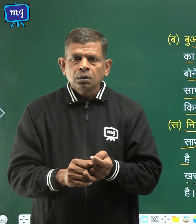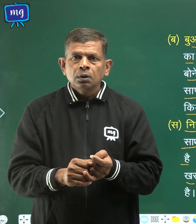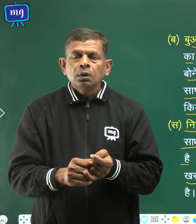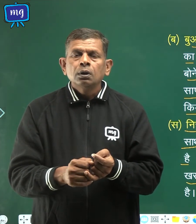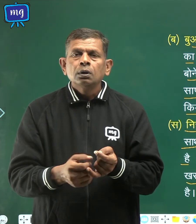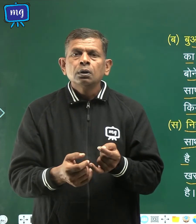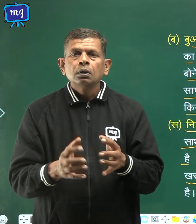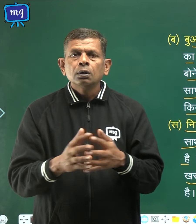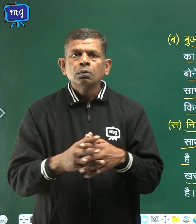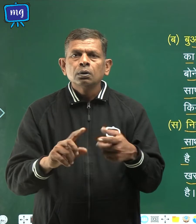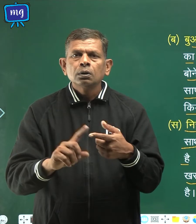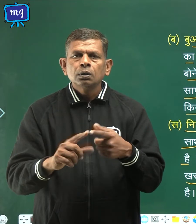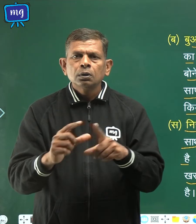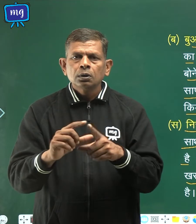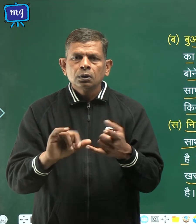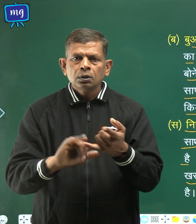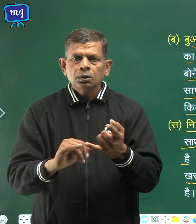खरपतवार हटाने को